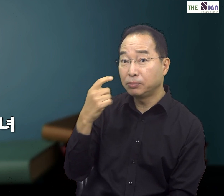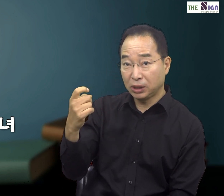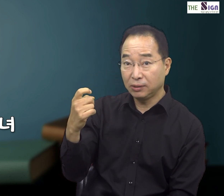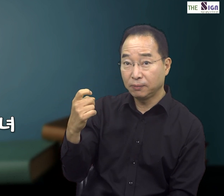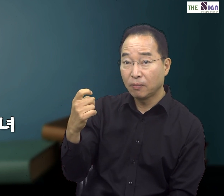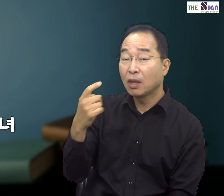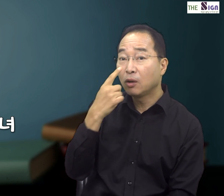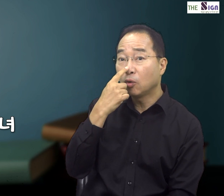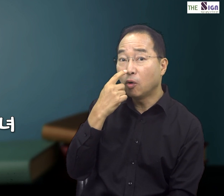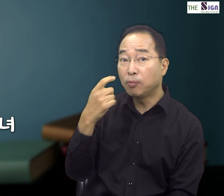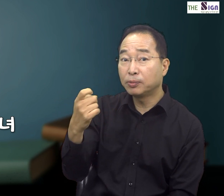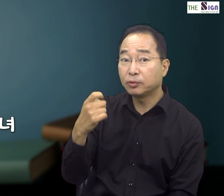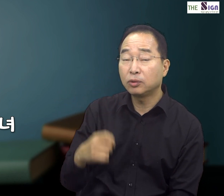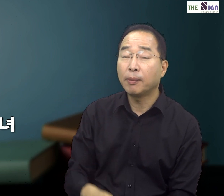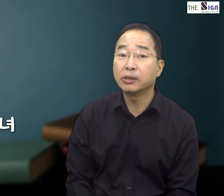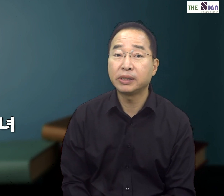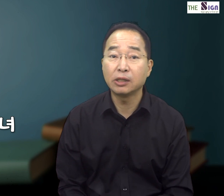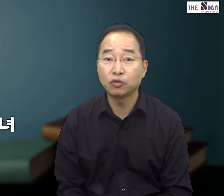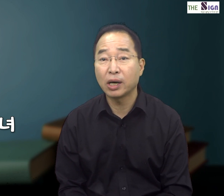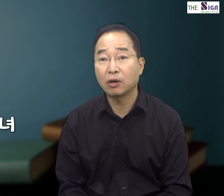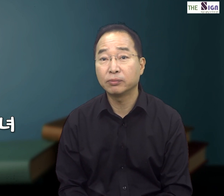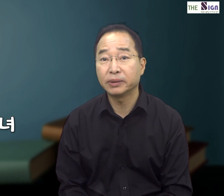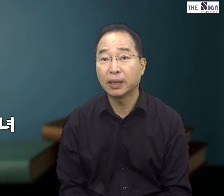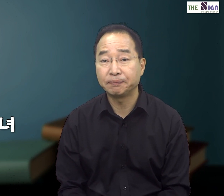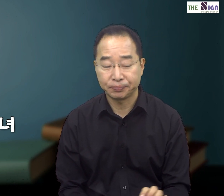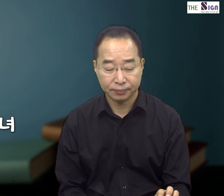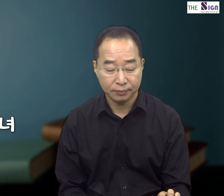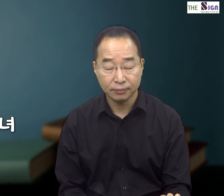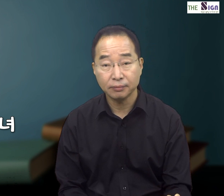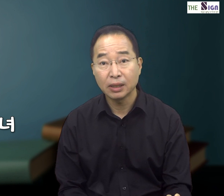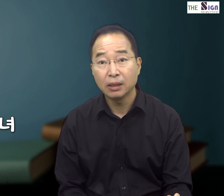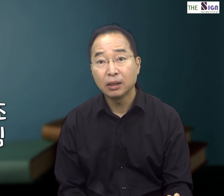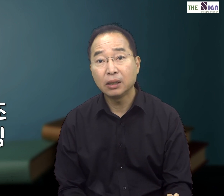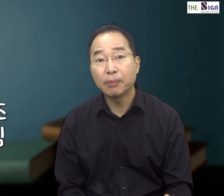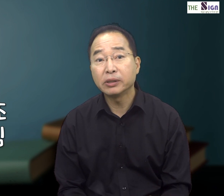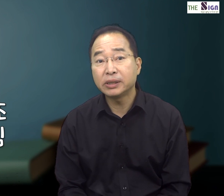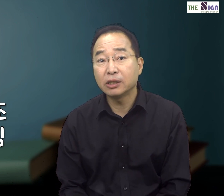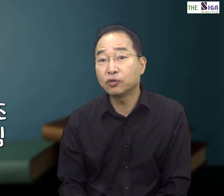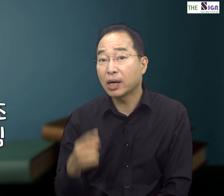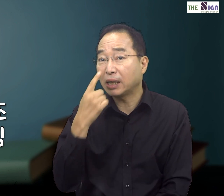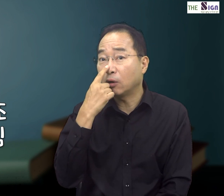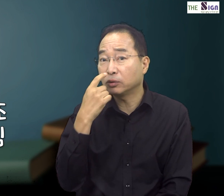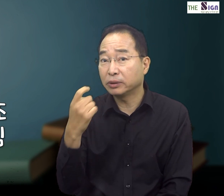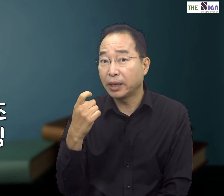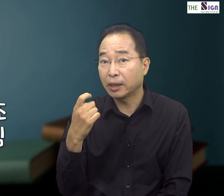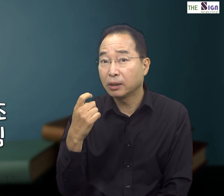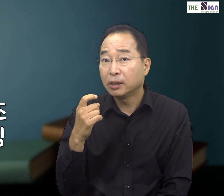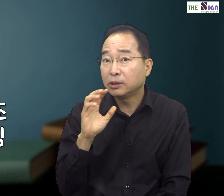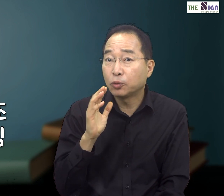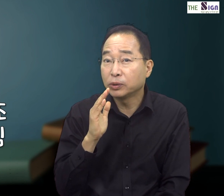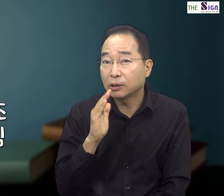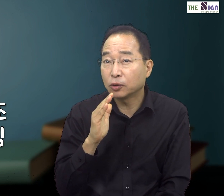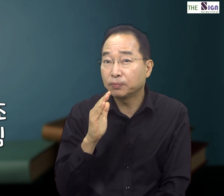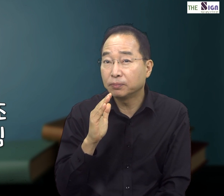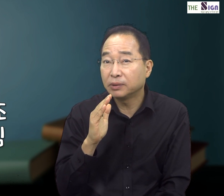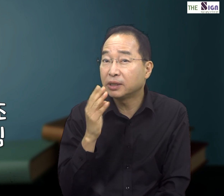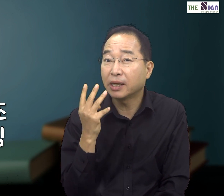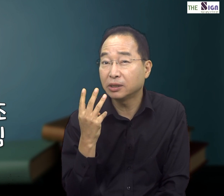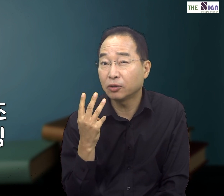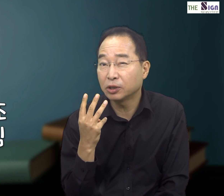부린 요 부분은 멋이라는 수화가 나옵니다. 이 멋이라는 수화가 나오는데 이제 동작을 좀 이제 세 가지 형식으로